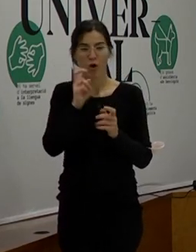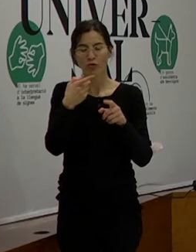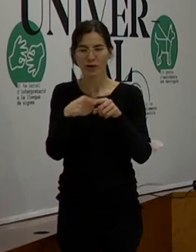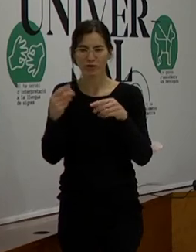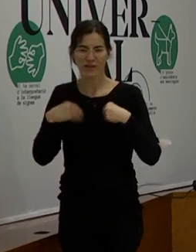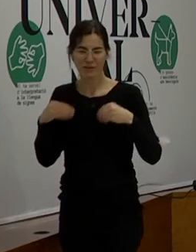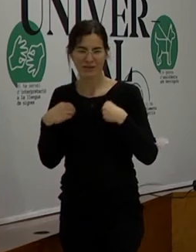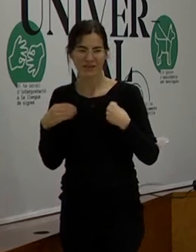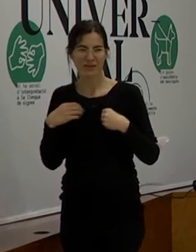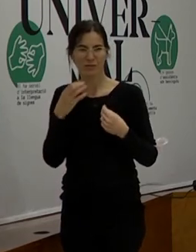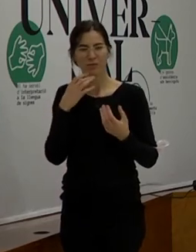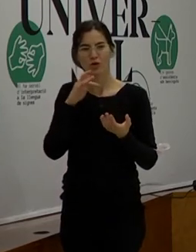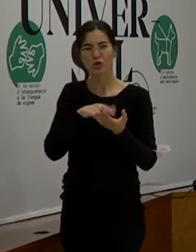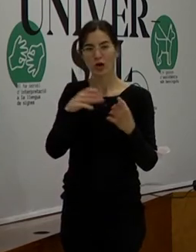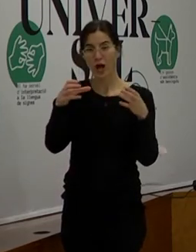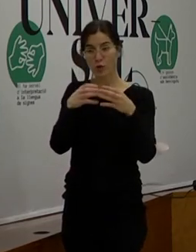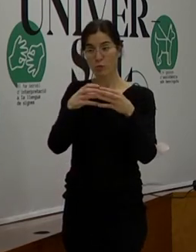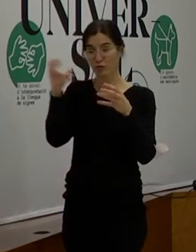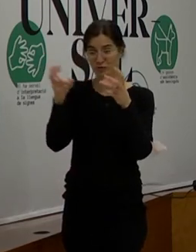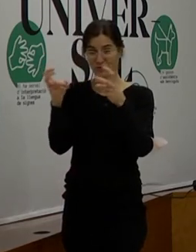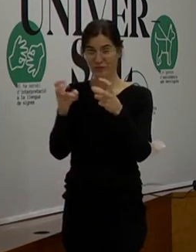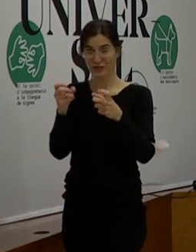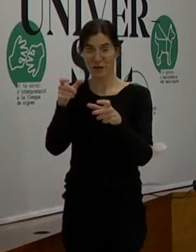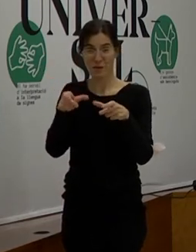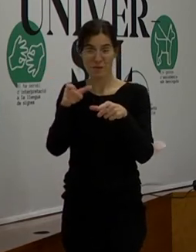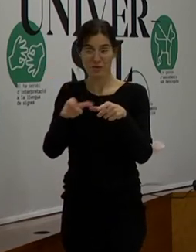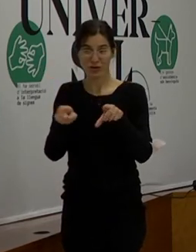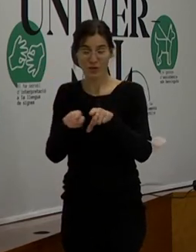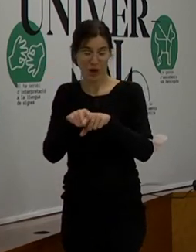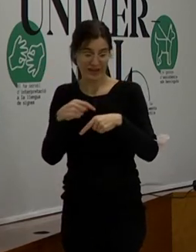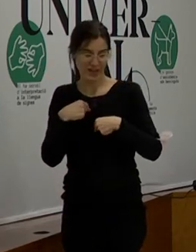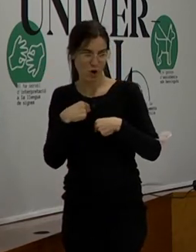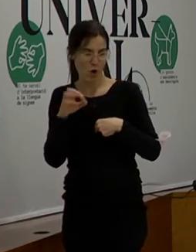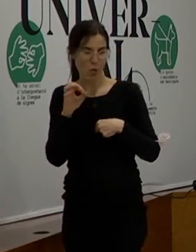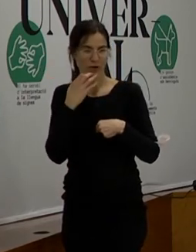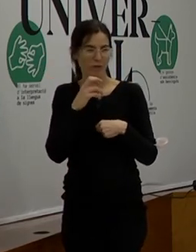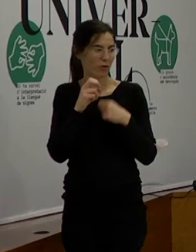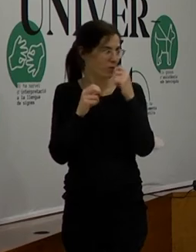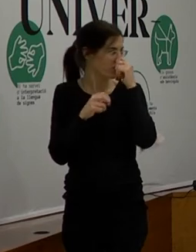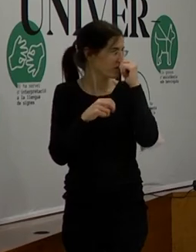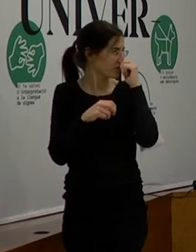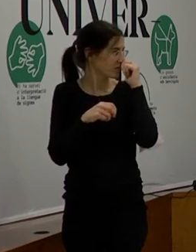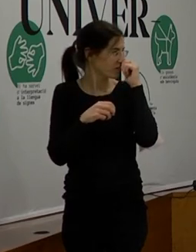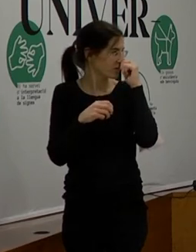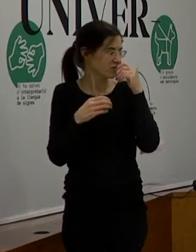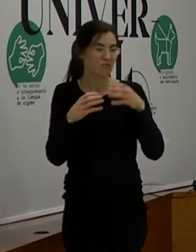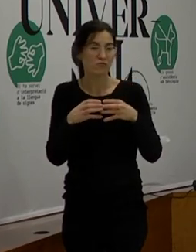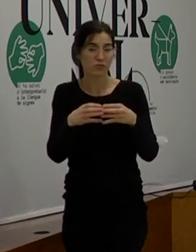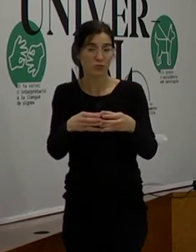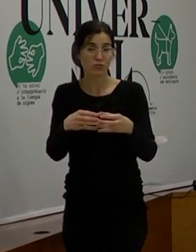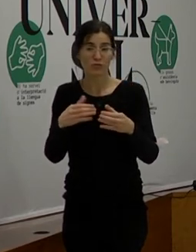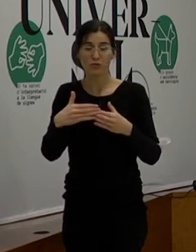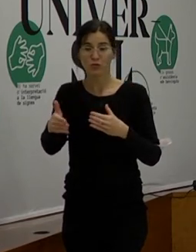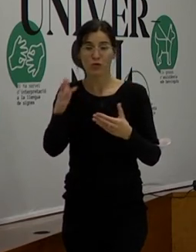divertida, quan vinguin grups de gent com jo, o gent, esto, si venen i feu visites